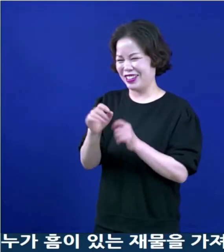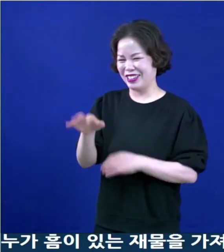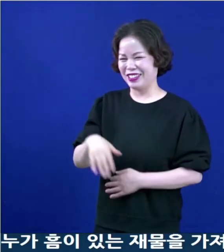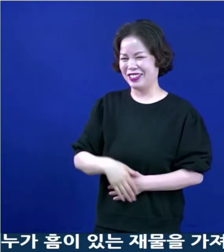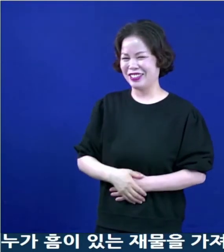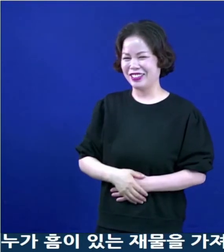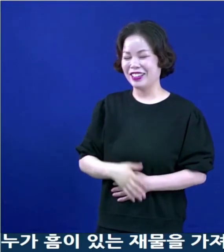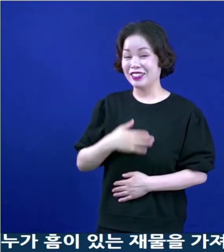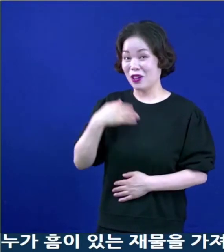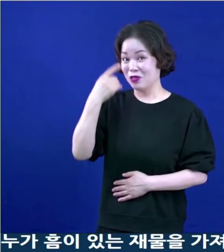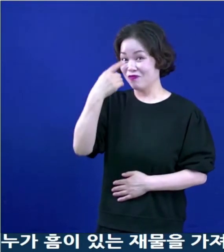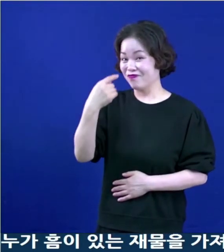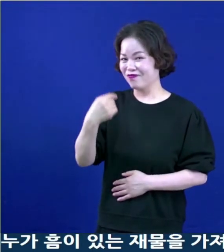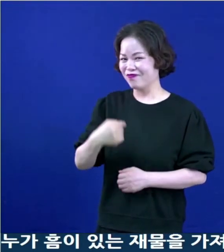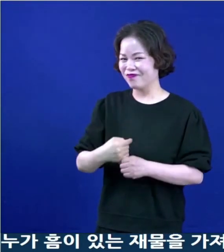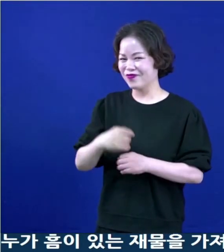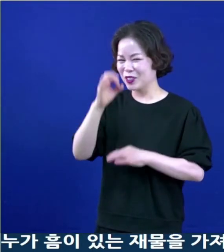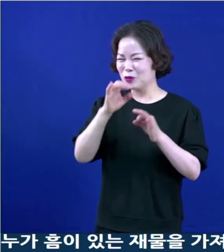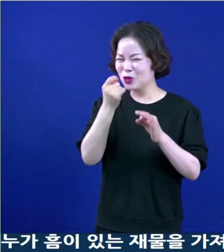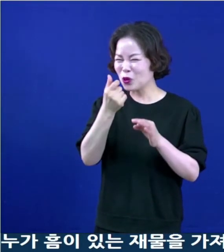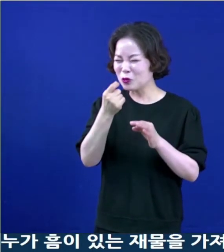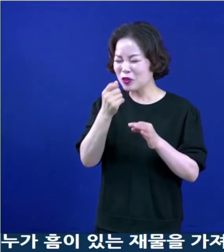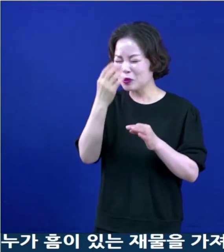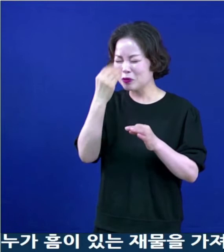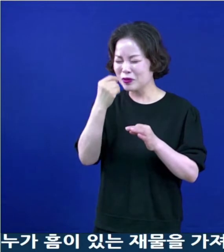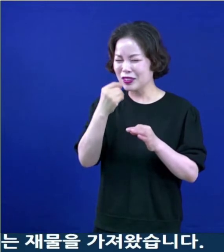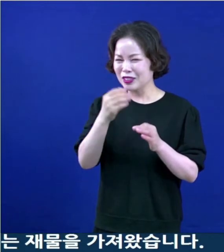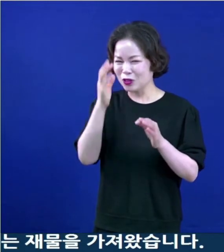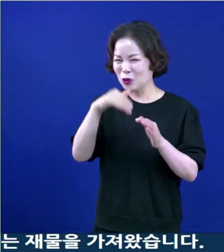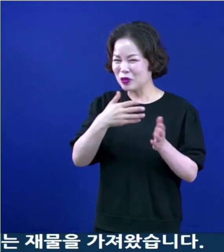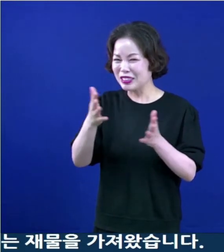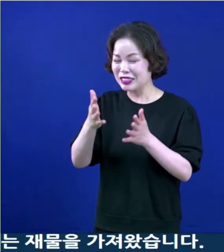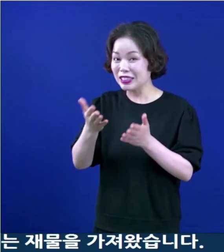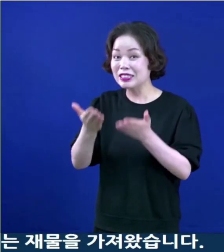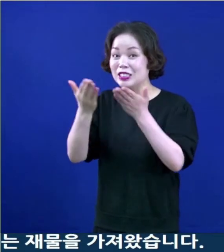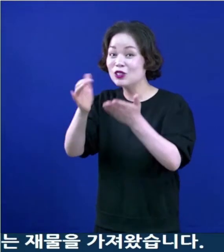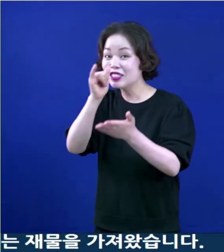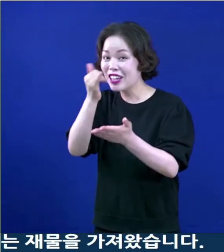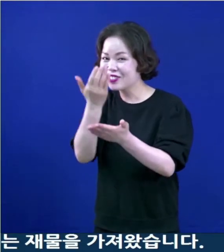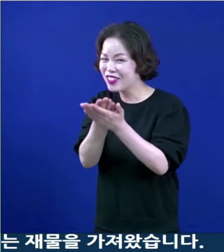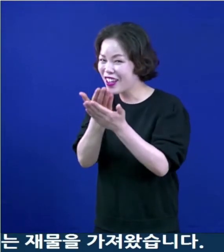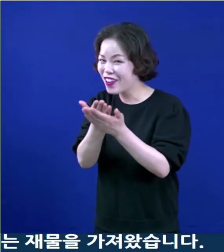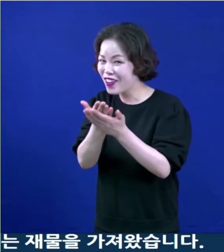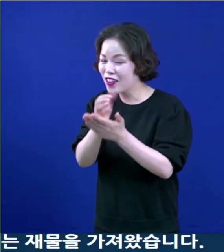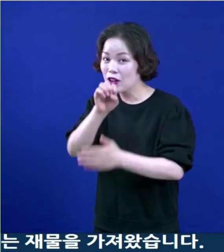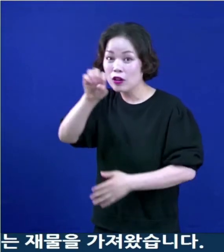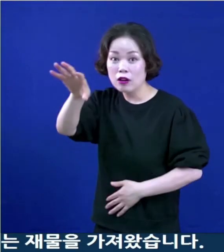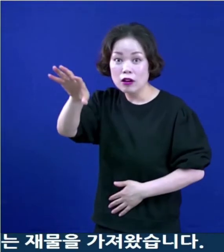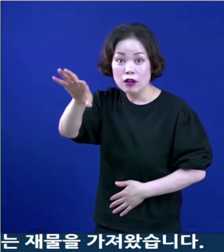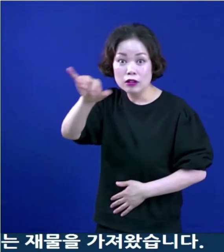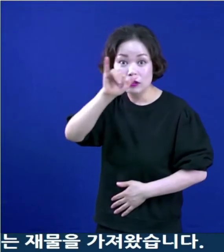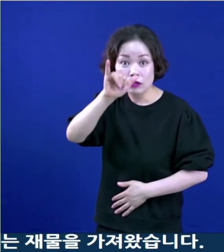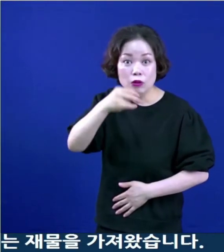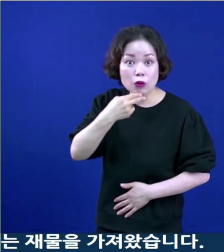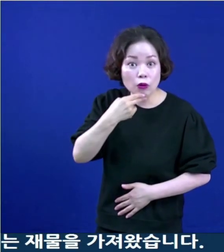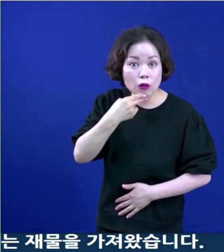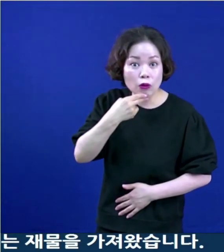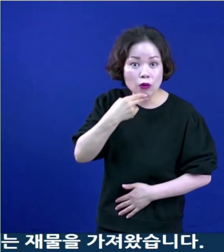내 얼굴을 봐서 요 흠이 있는 거 살짝 눈 감아 주셔서 그냥 드릴 수 있게 해주세요. 이런 거 있었습니까?